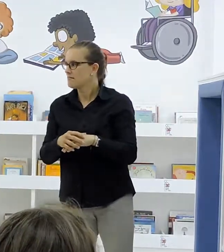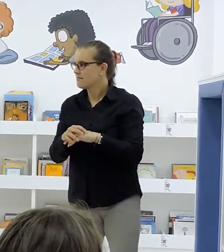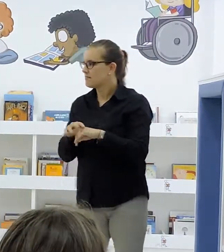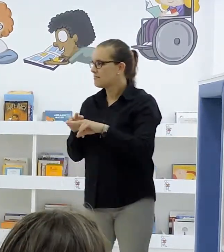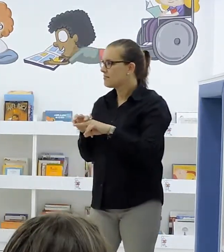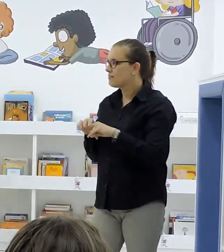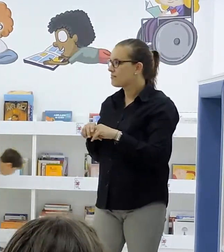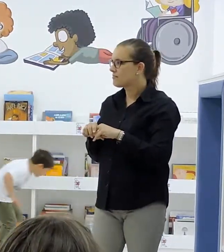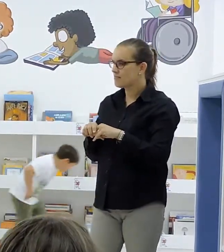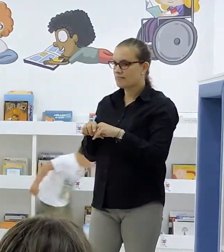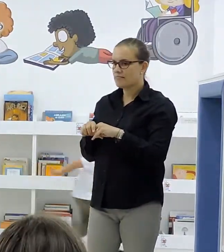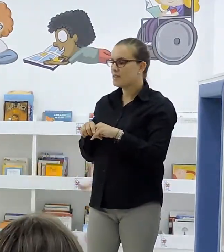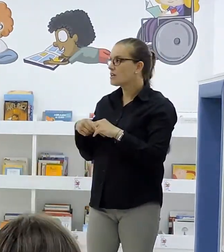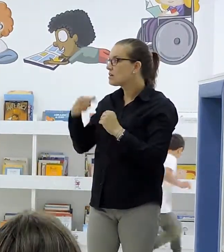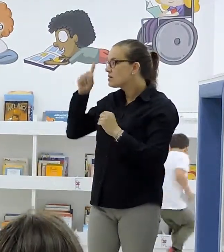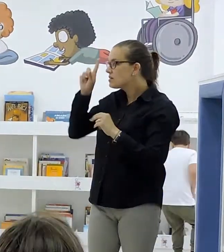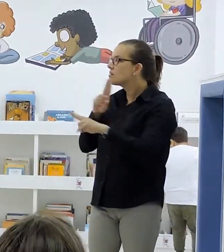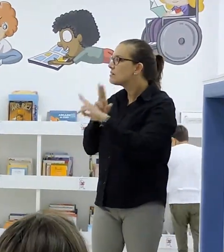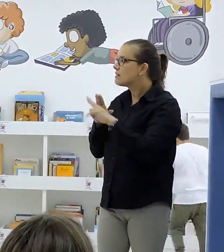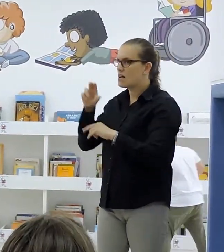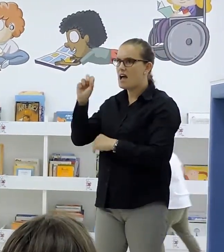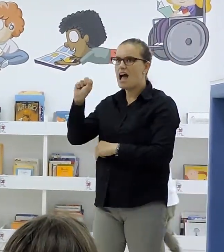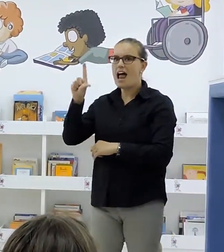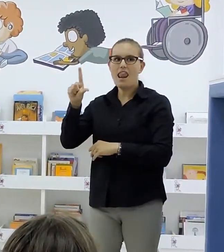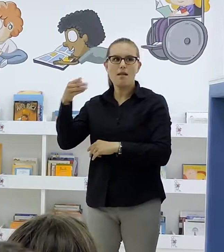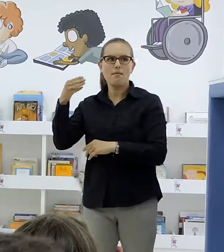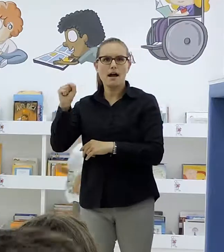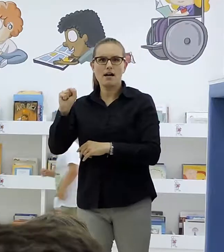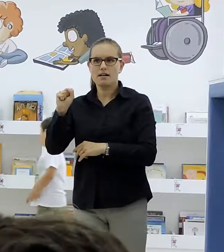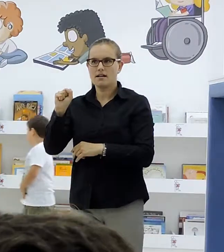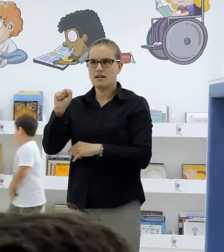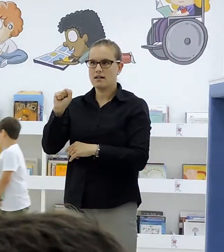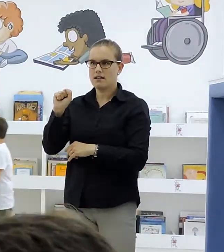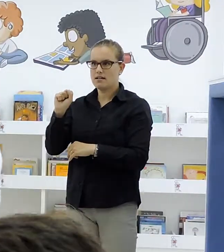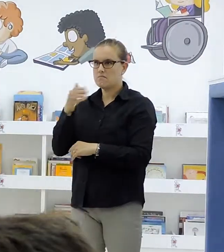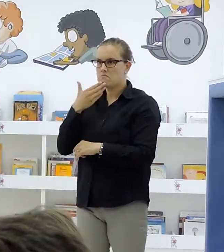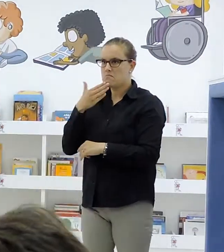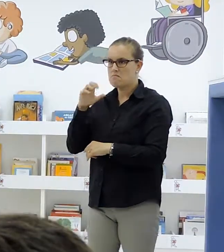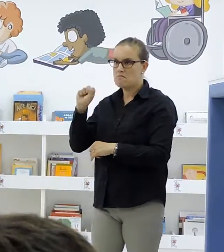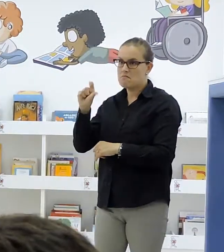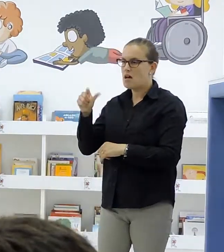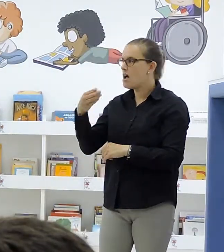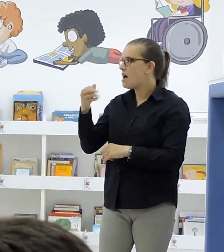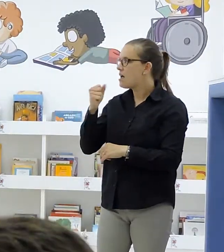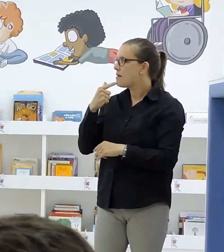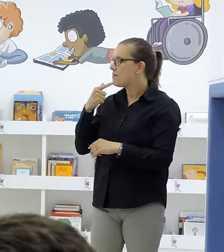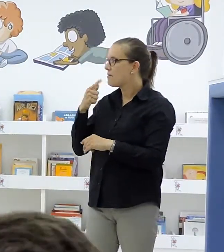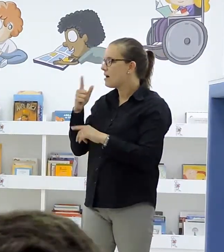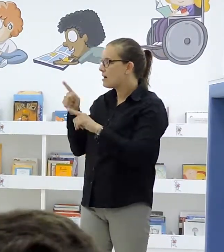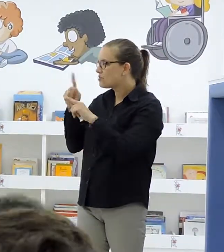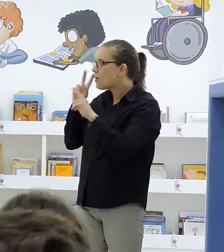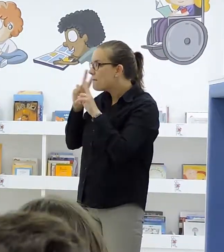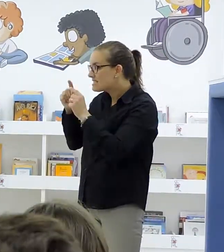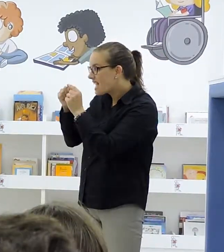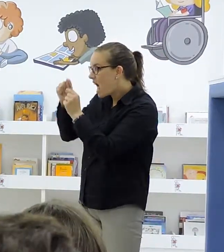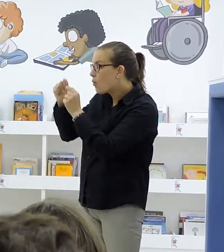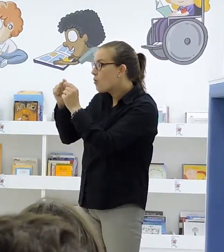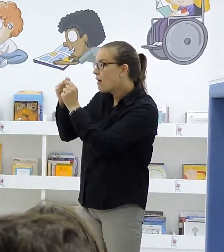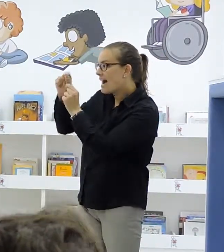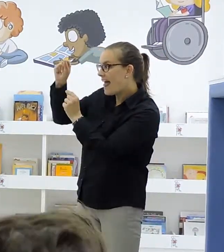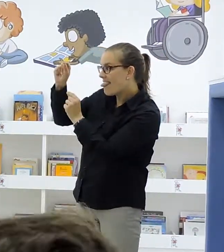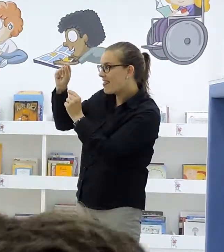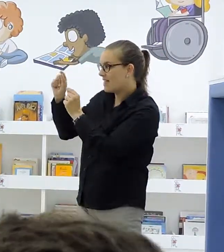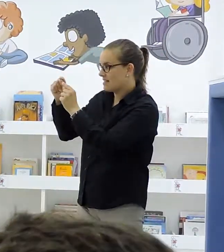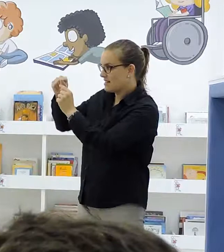aquí. No sé si eres una... ¿Cómo se llama? No sé si eres observadora, no sé si te diste cuenta que uno de estos eslabones es un poquito más grande que los demás. ¿Te diste